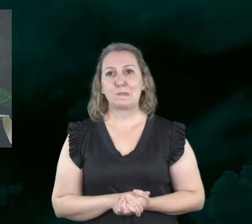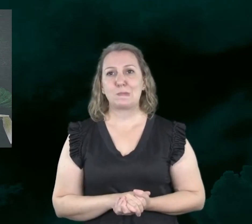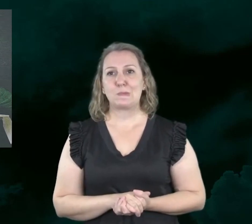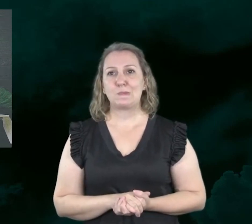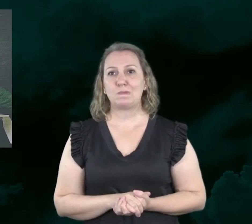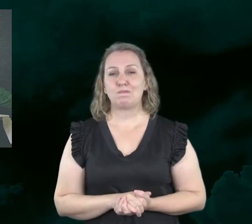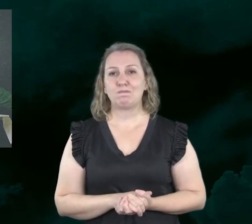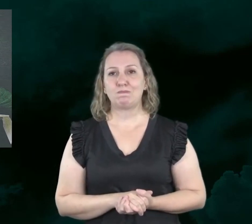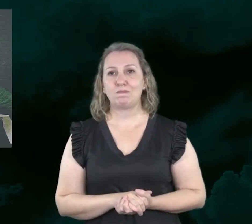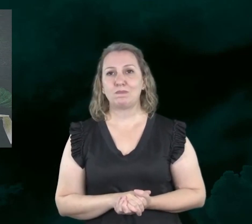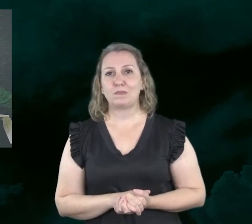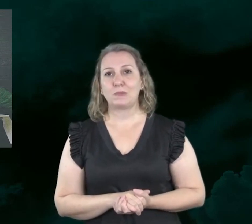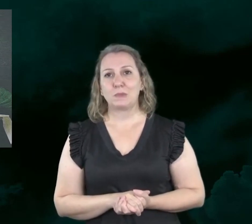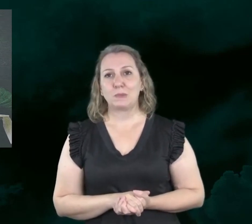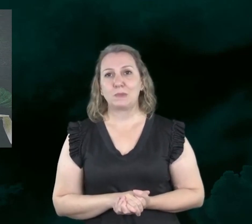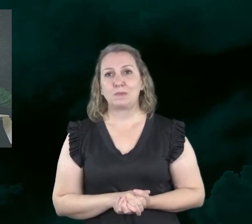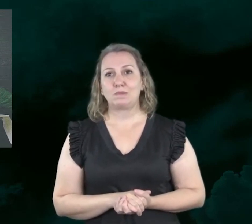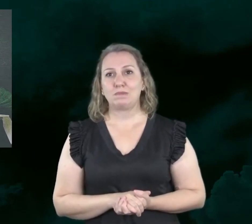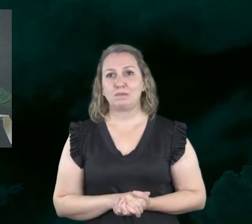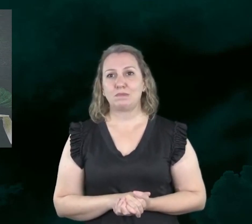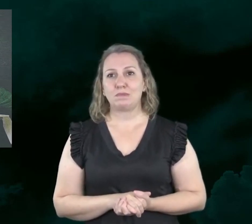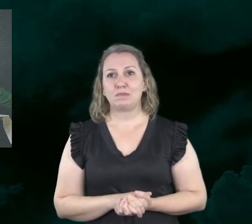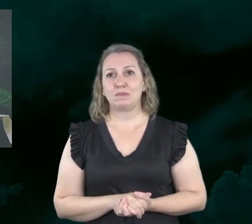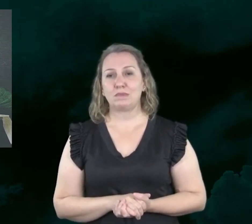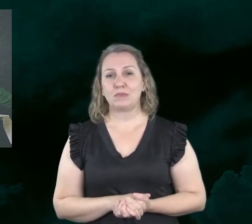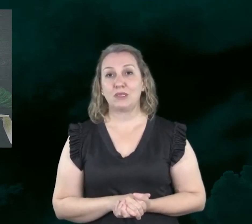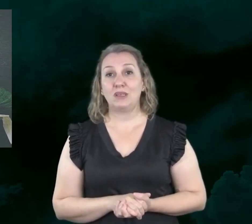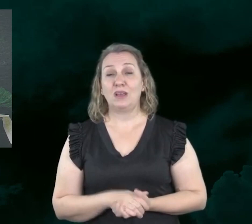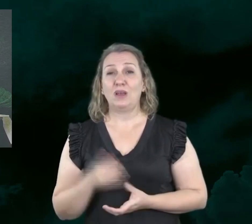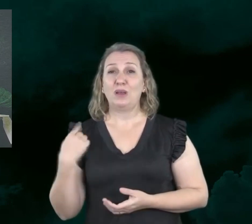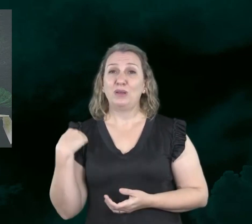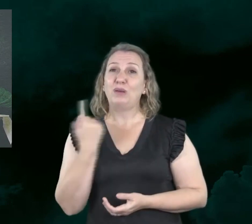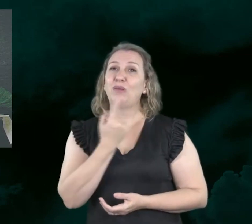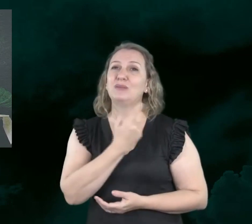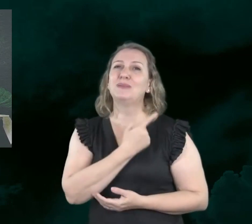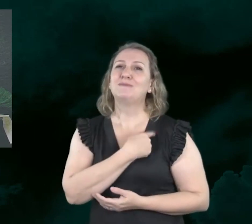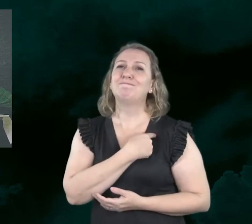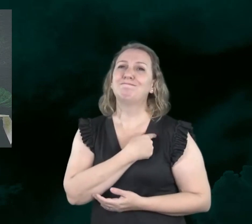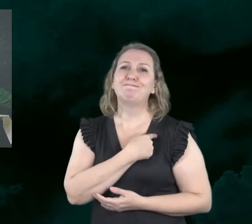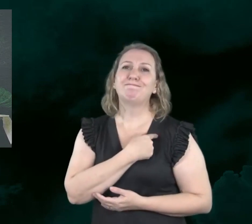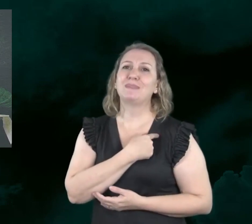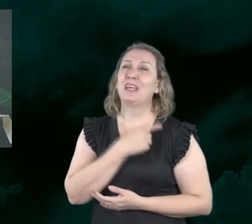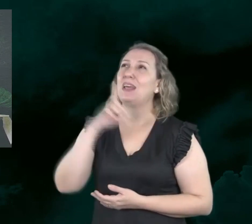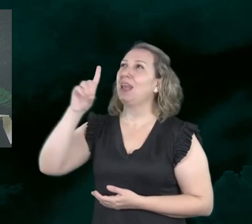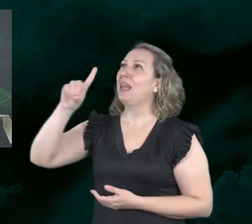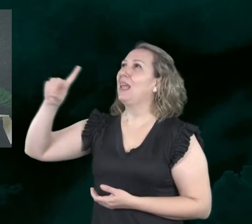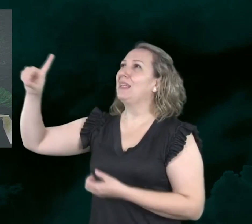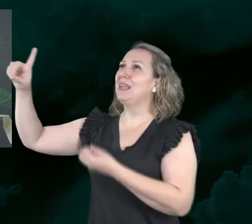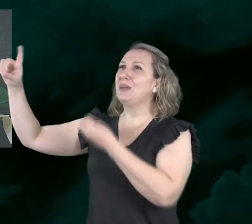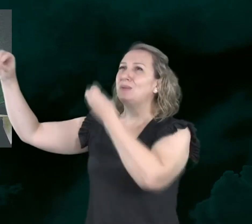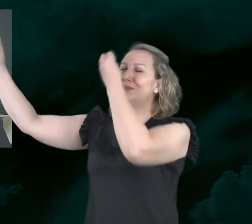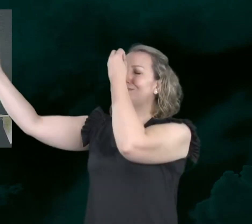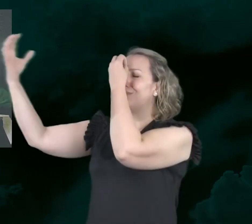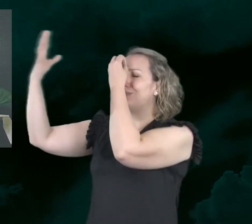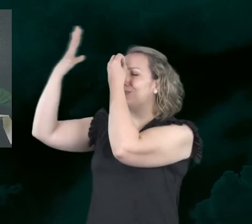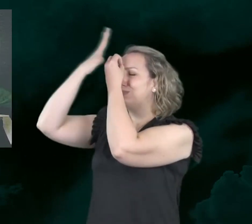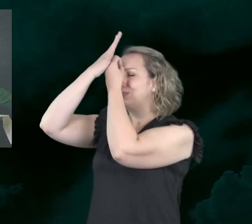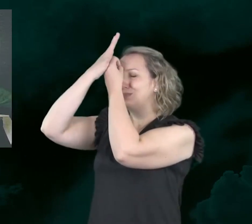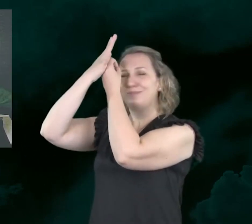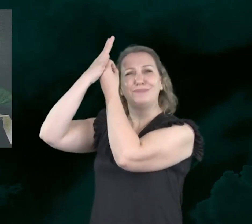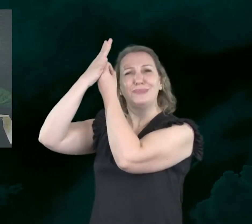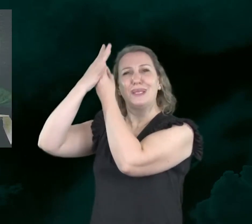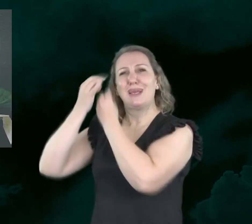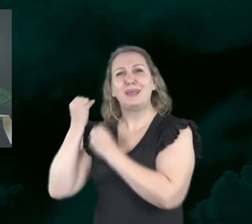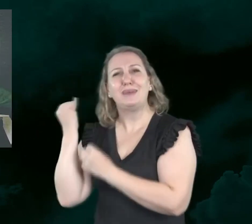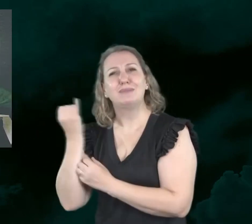Nós temos recebido tantas revelações nesses últimos 3 anos,